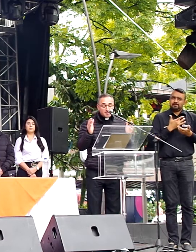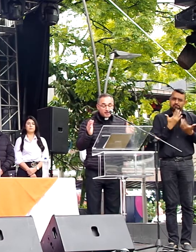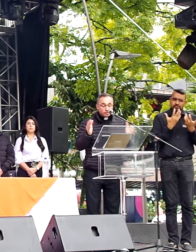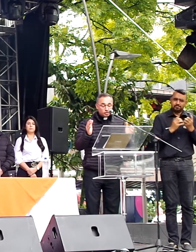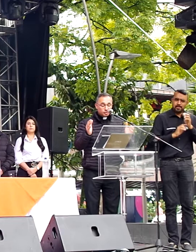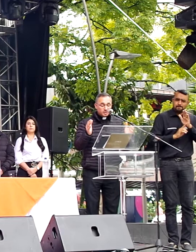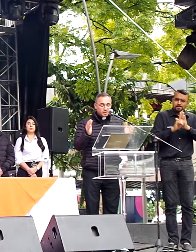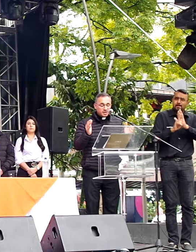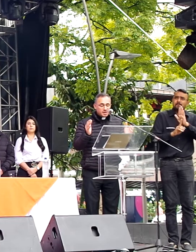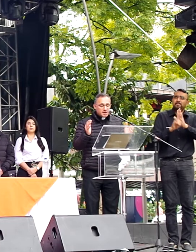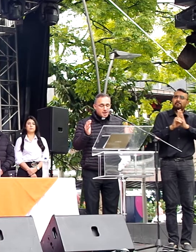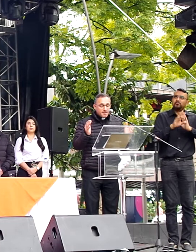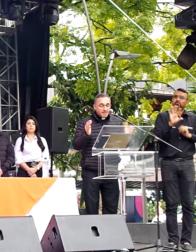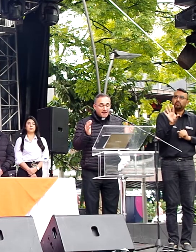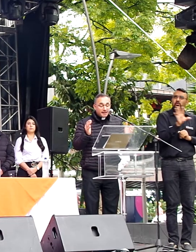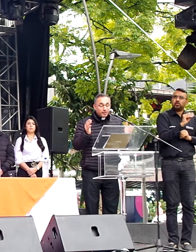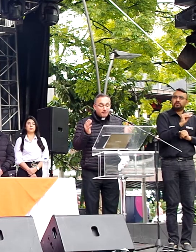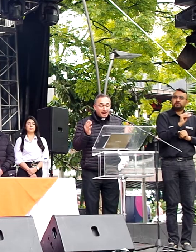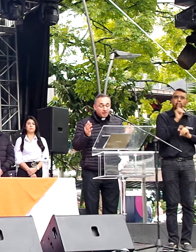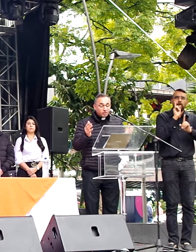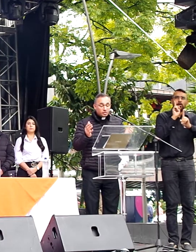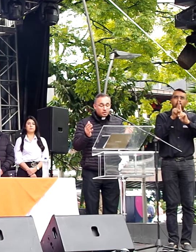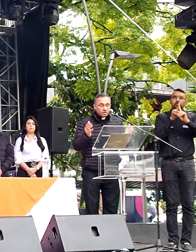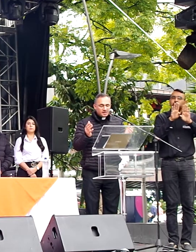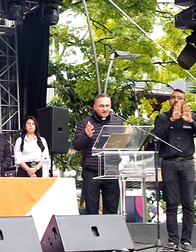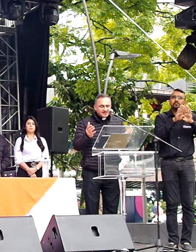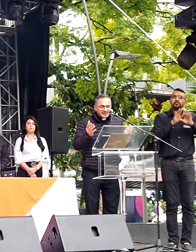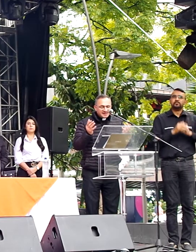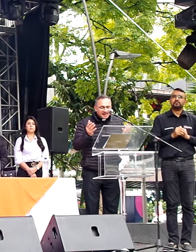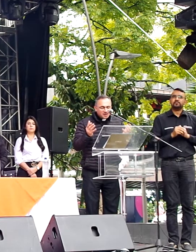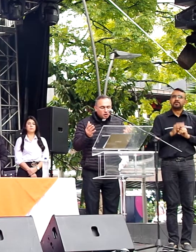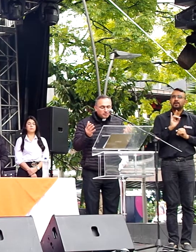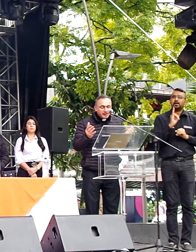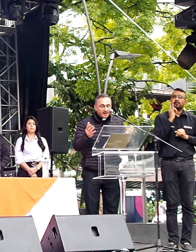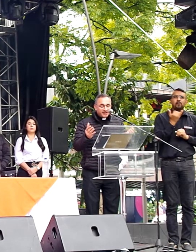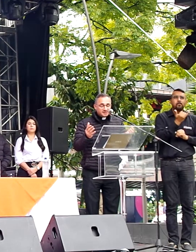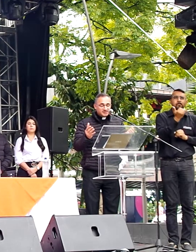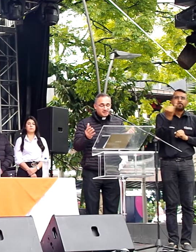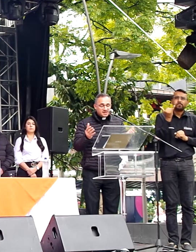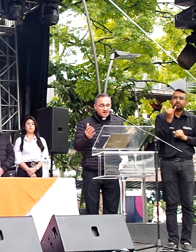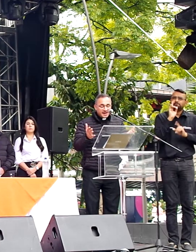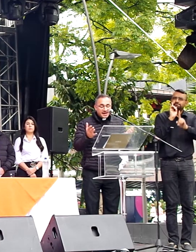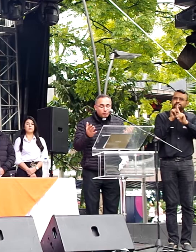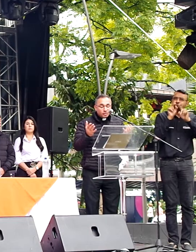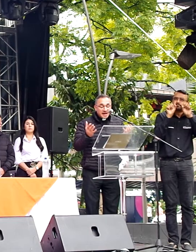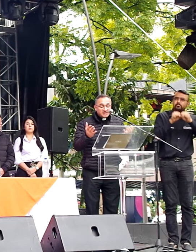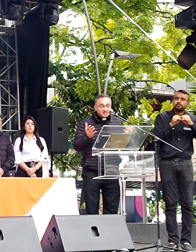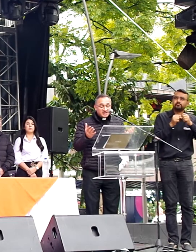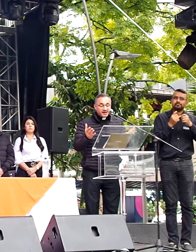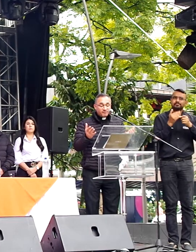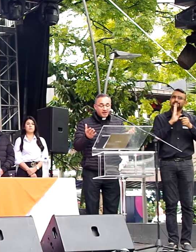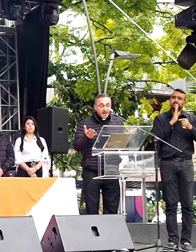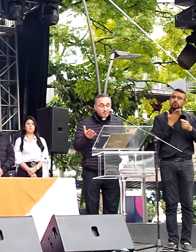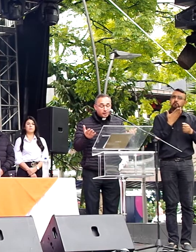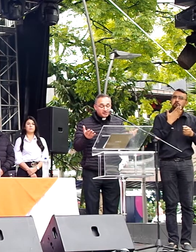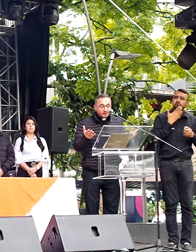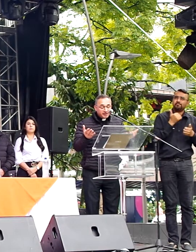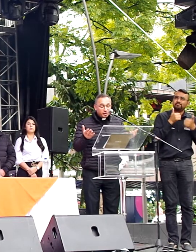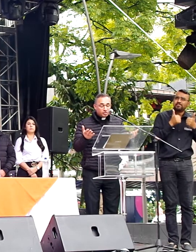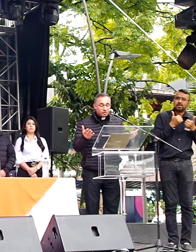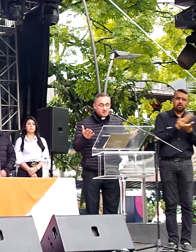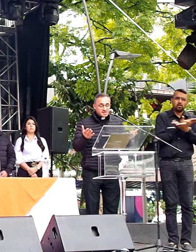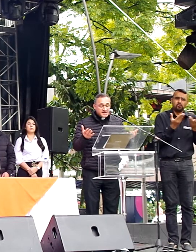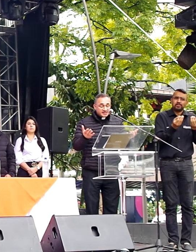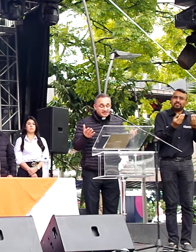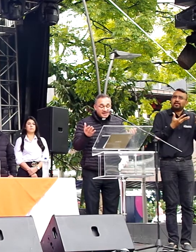de los hermanos, para que por medio de tantos bienes que en abundancia hemos